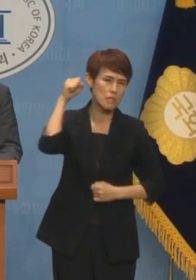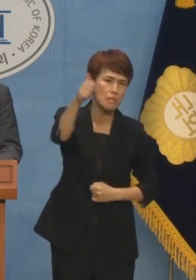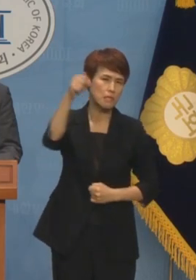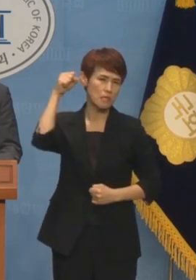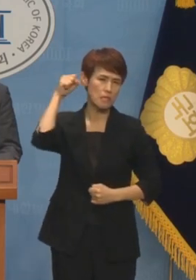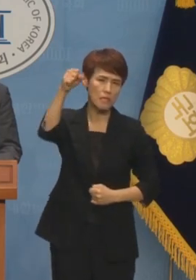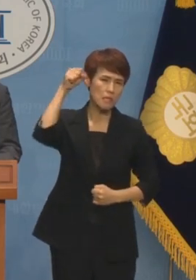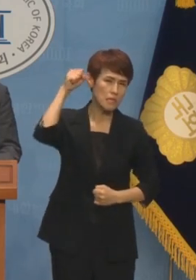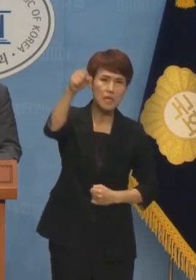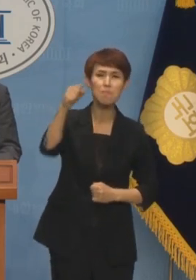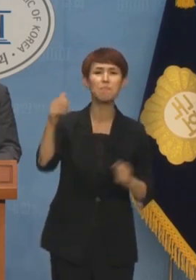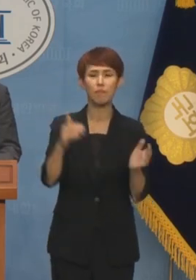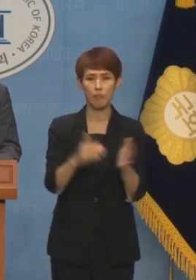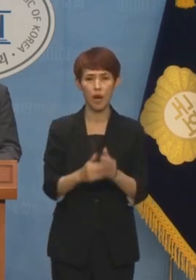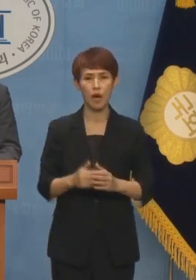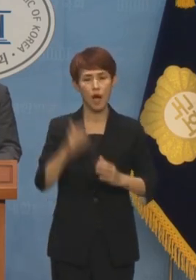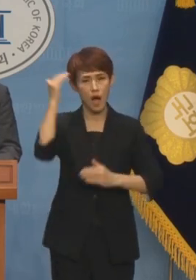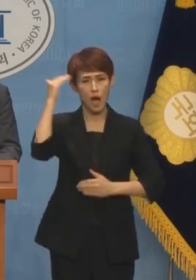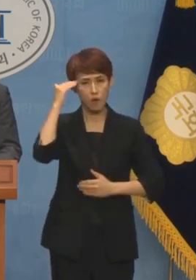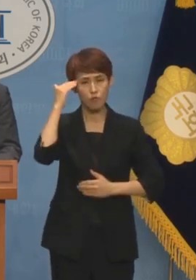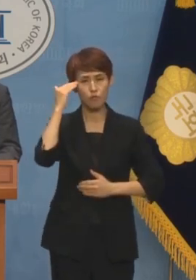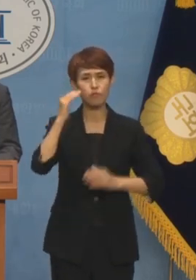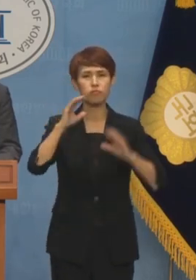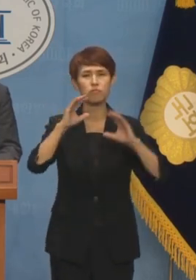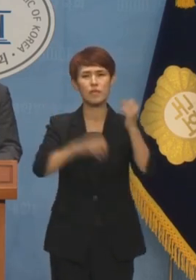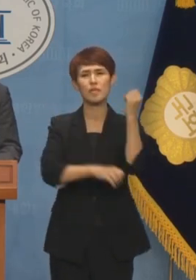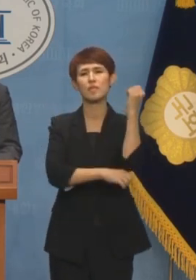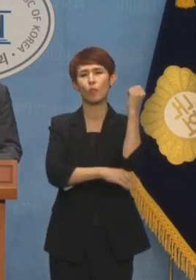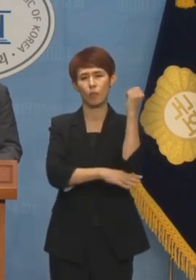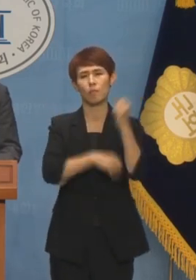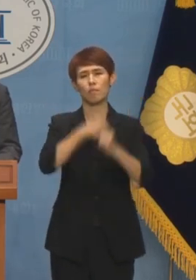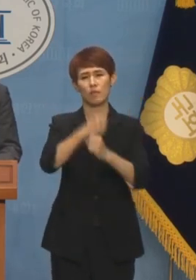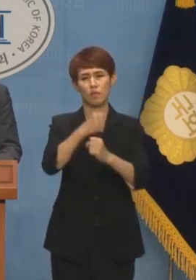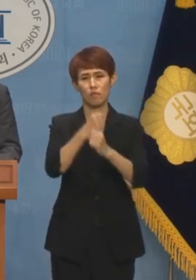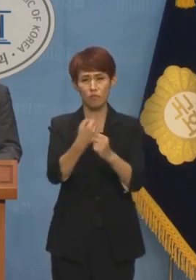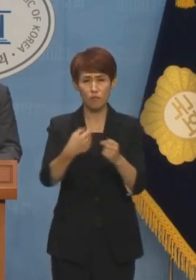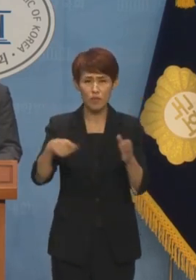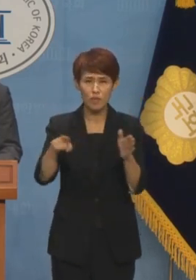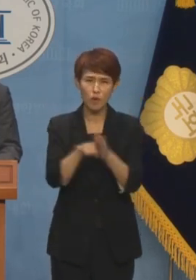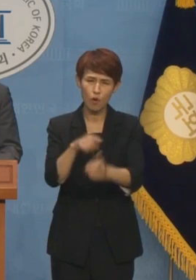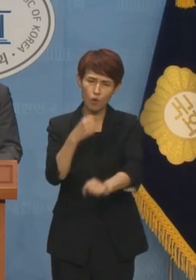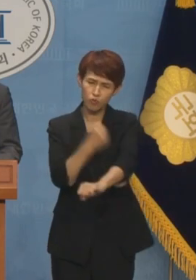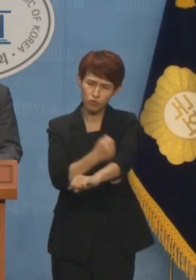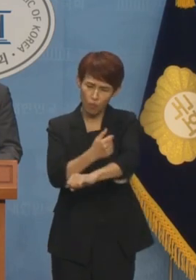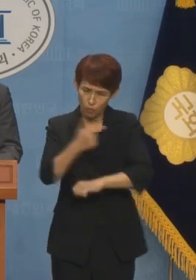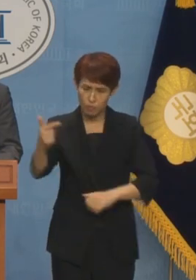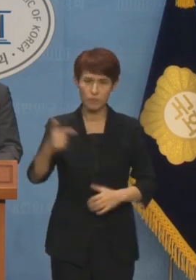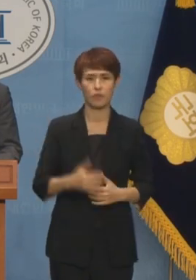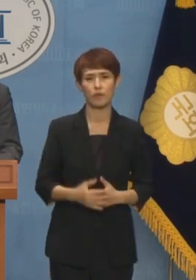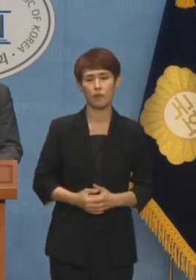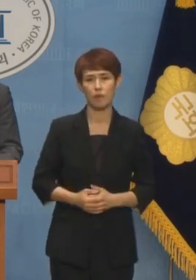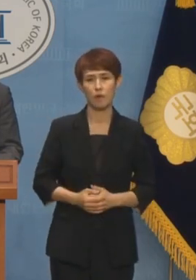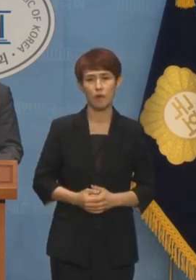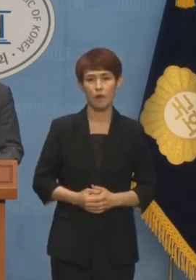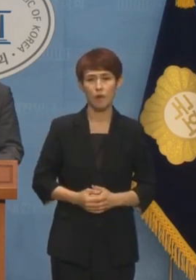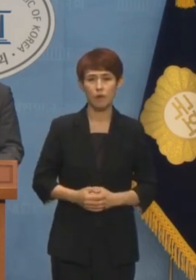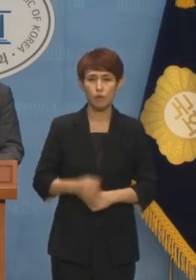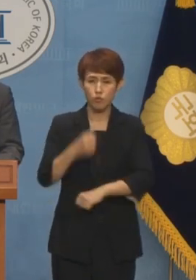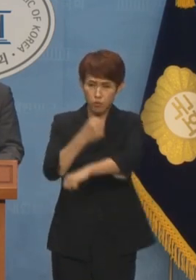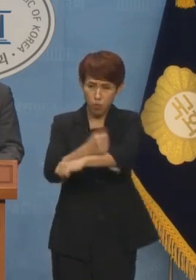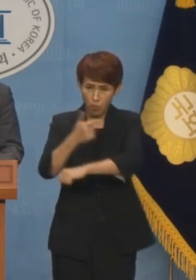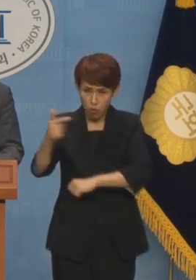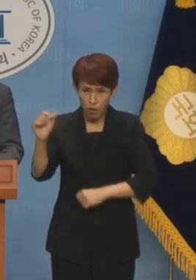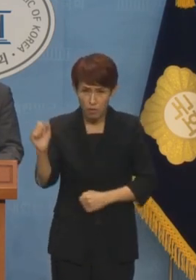싸웠고 대한민국 민주 헌정 질서 확립에 혁혁한 공헌을 했습니다. 이들이 흘린 피가